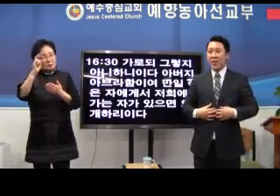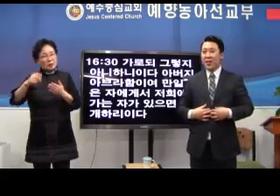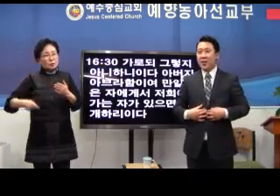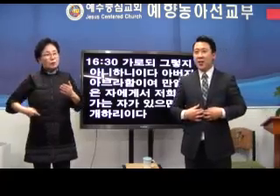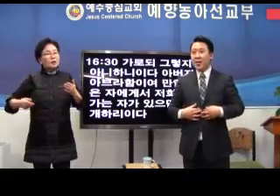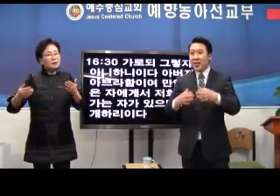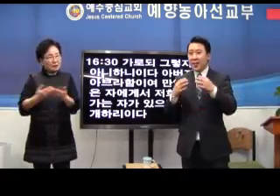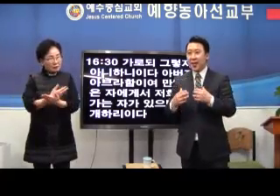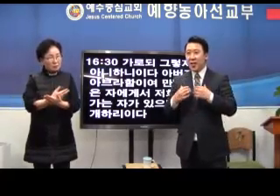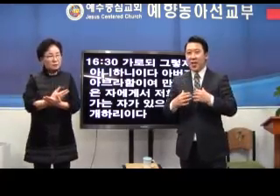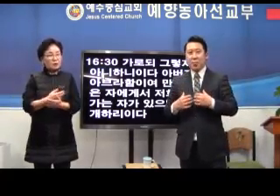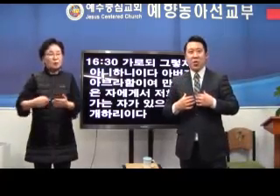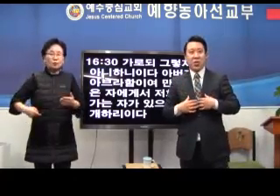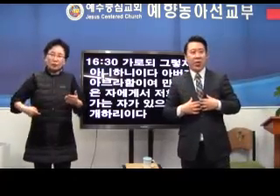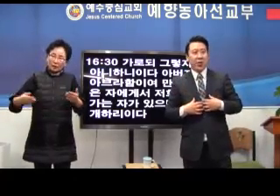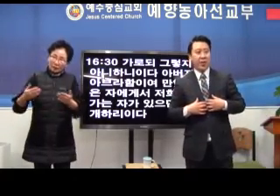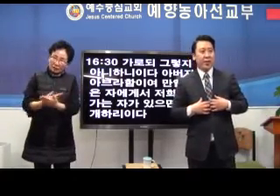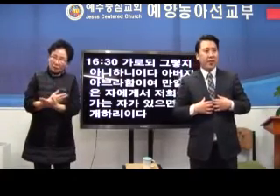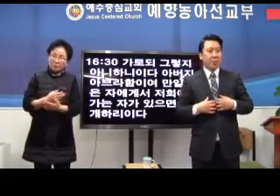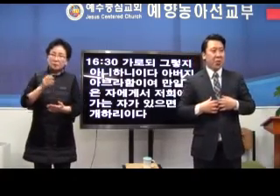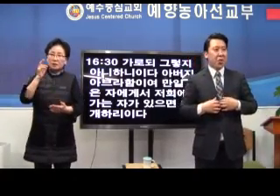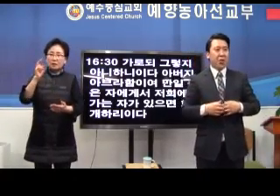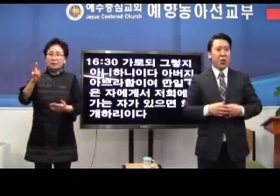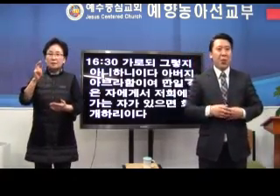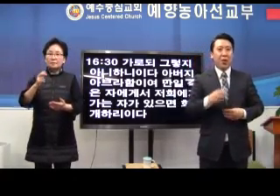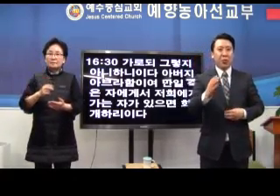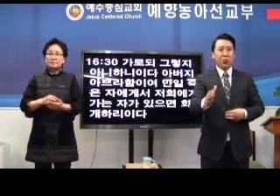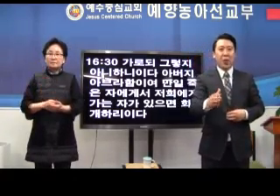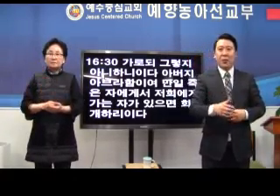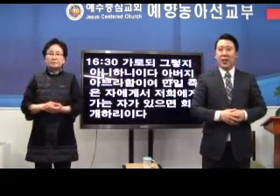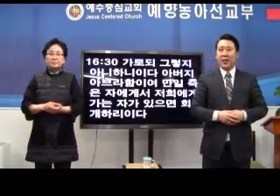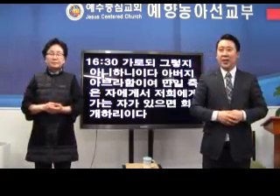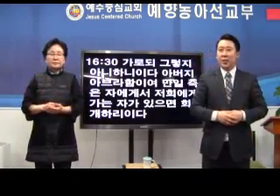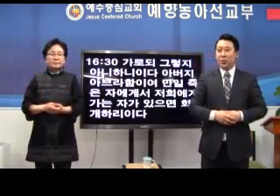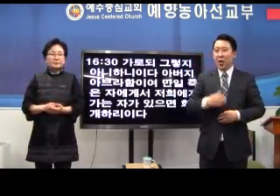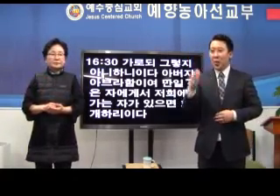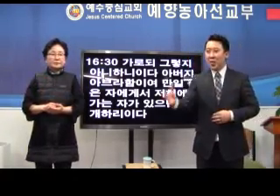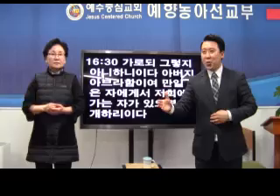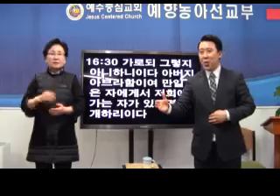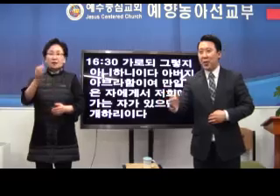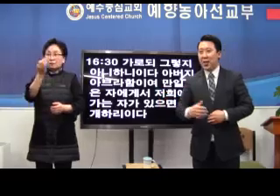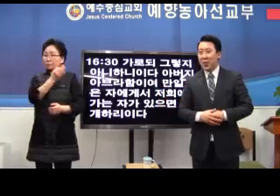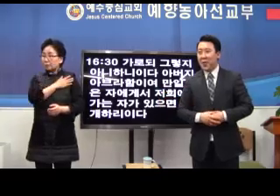왔는지 깨달은 장면인 걸 믿으시기에 주님의 이름으로 축복합니다. 부자가 왜 지옥에 왔다고요?